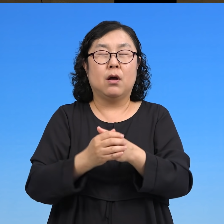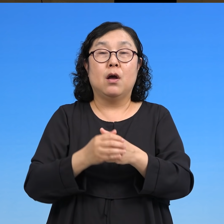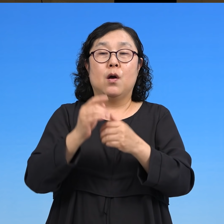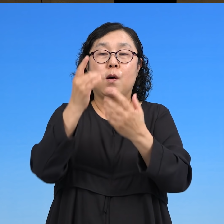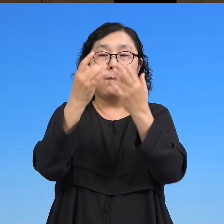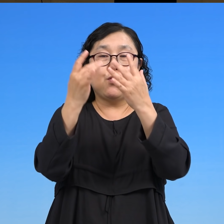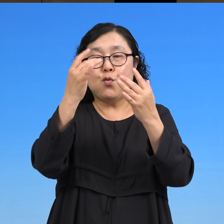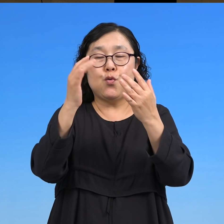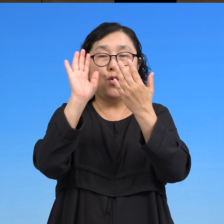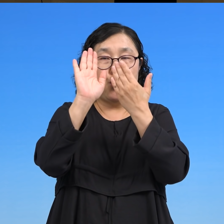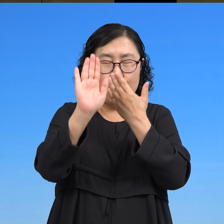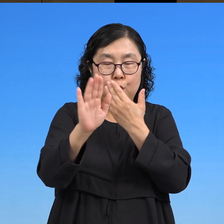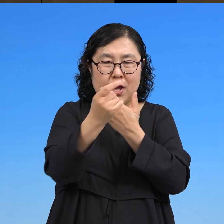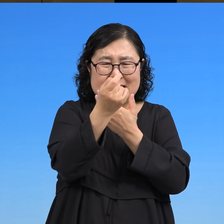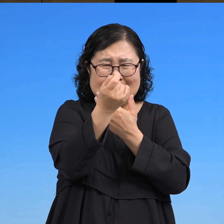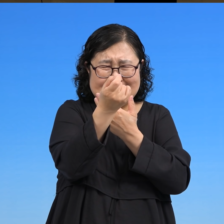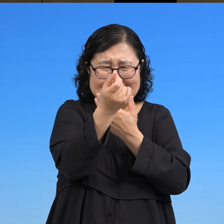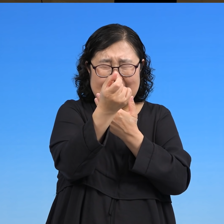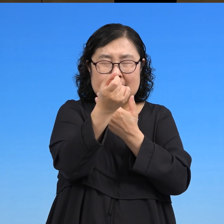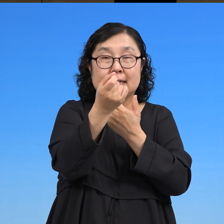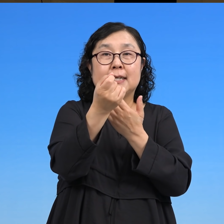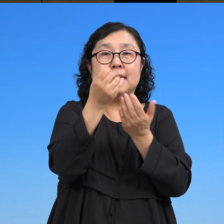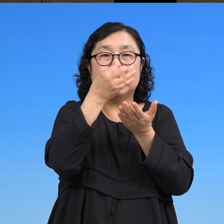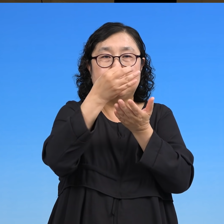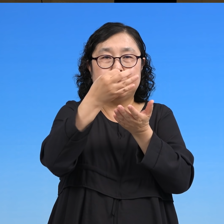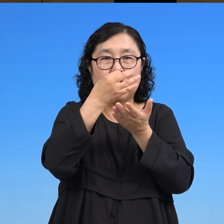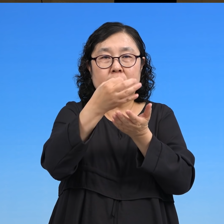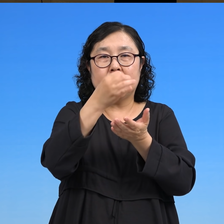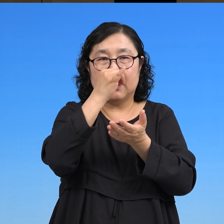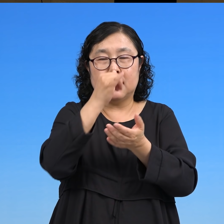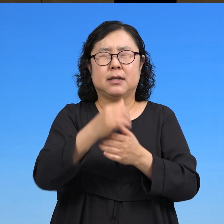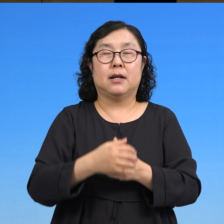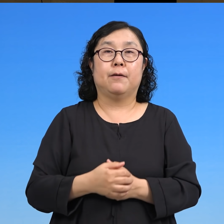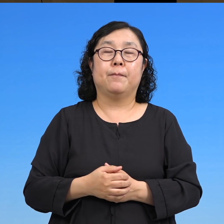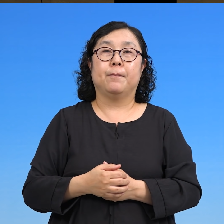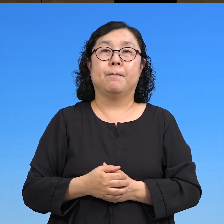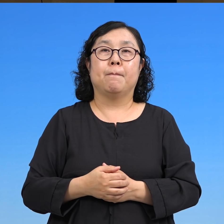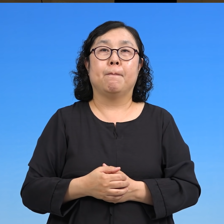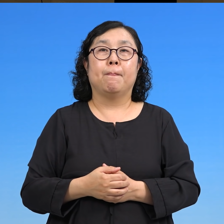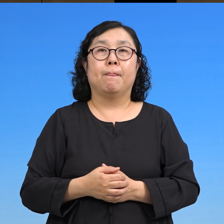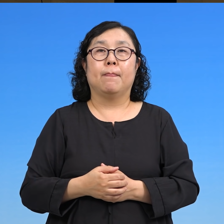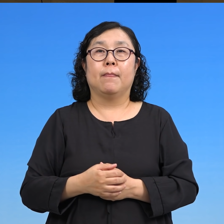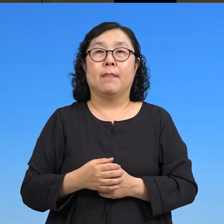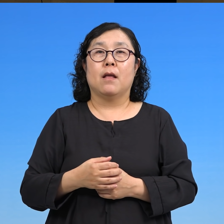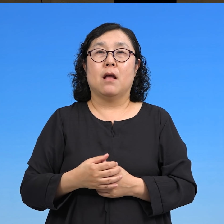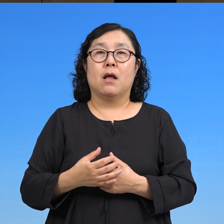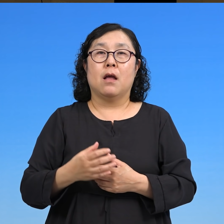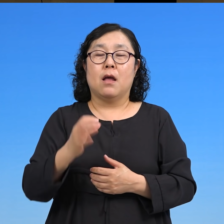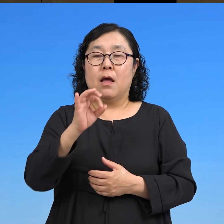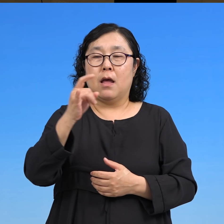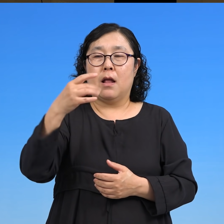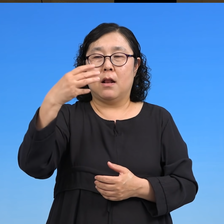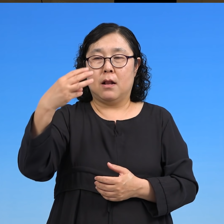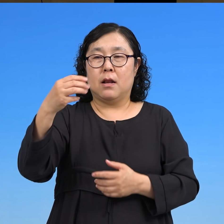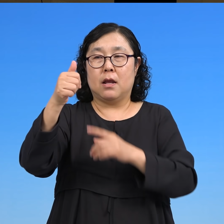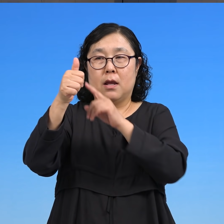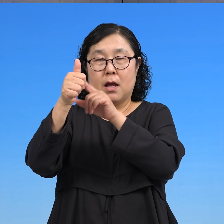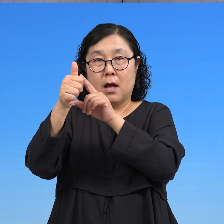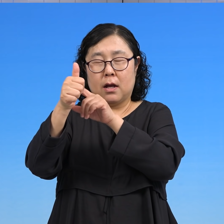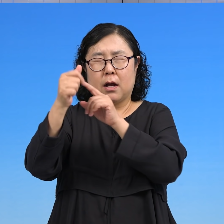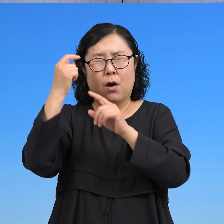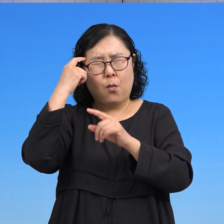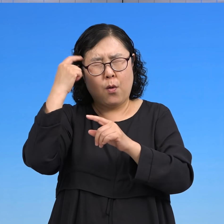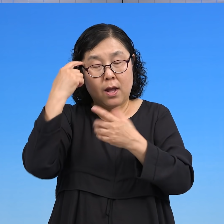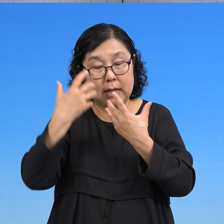불 후에 세미한 소리가 있는지라. 엘리야가 왜 낙심했습니까? 아니,